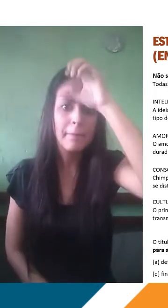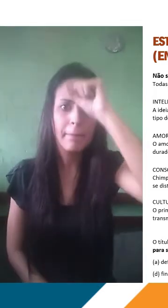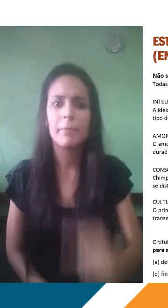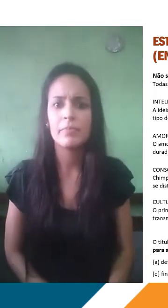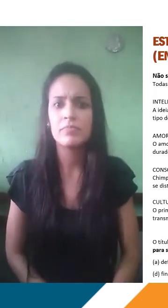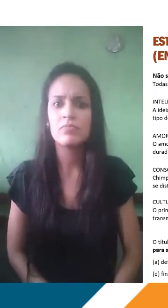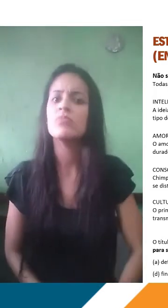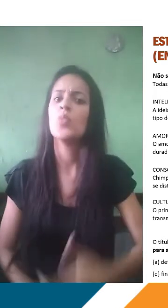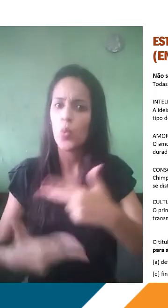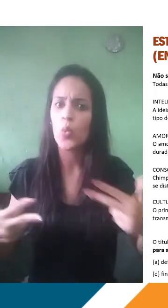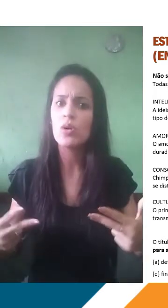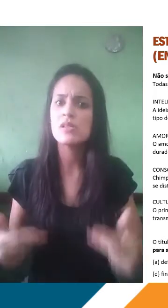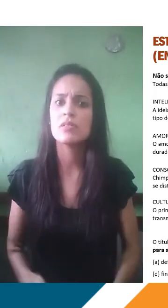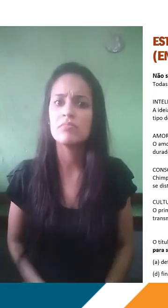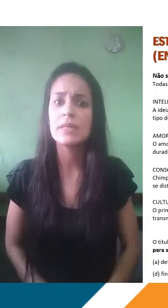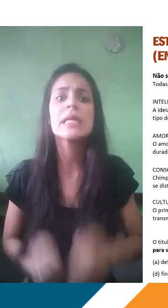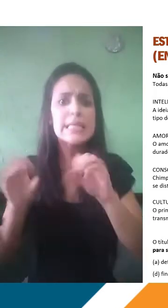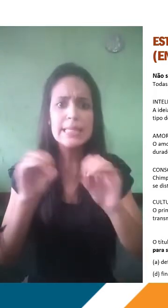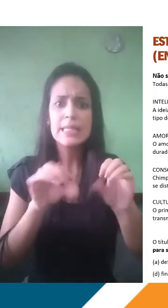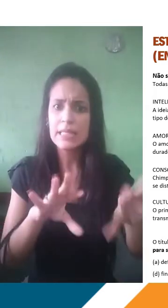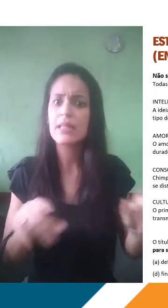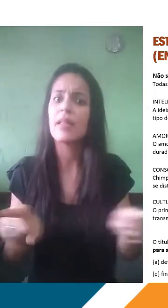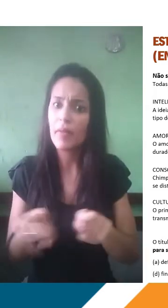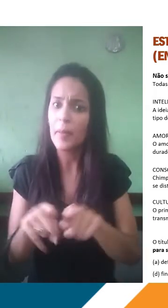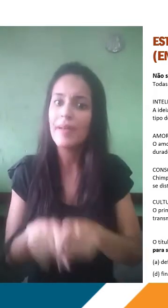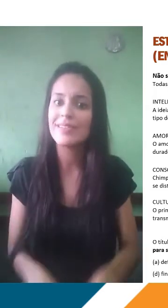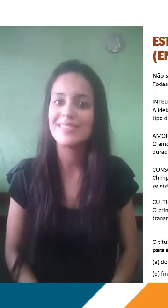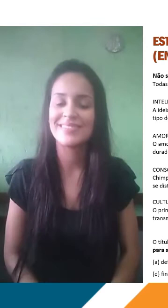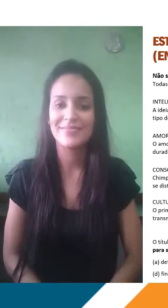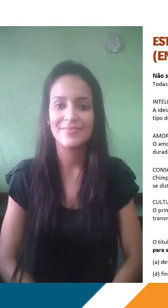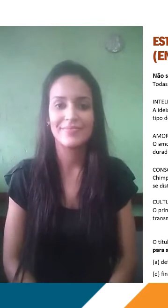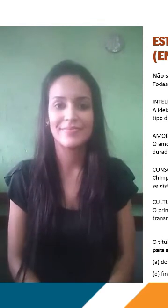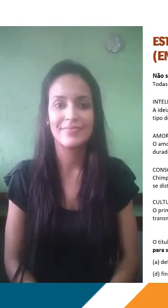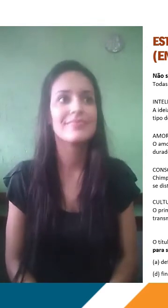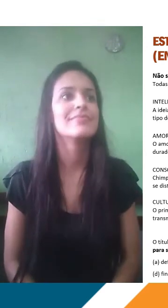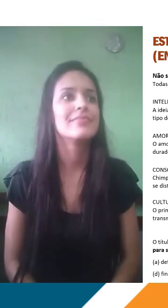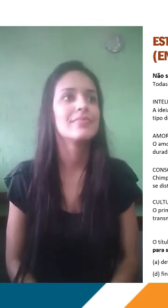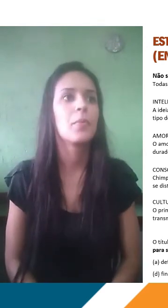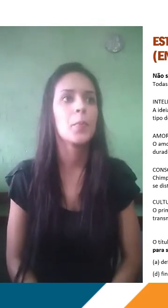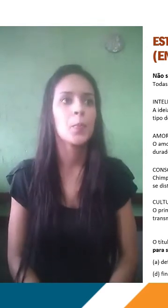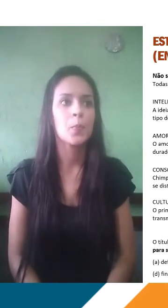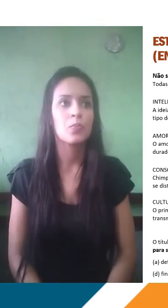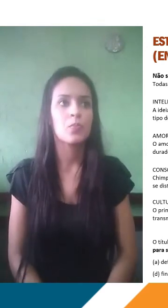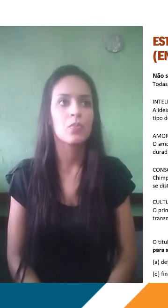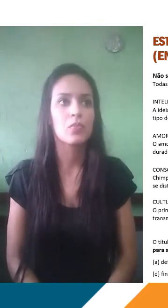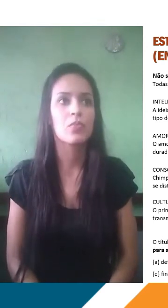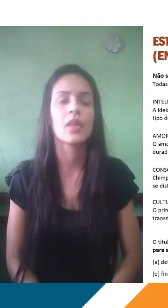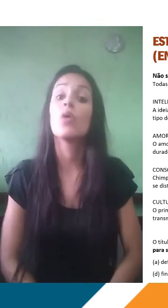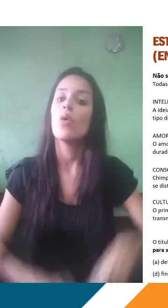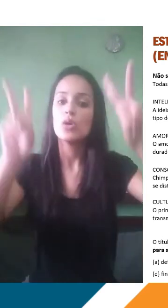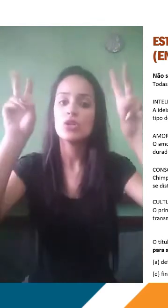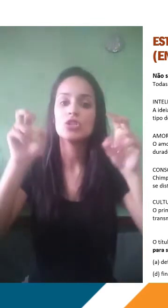seguintes O que é cultura se não isso? O título do texto traz o ponto de vista do autor sobre a suposta